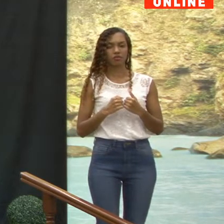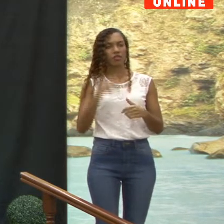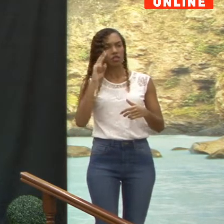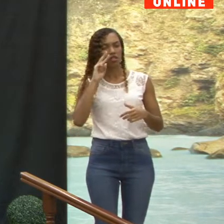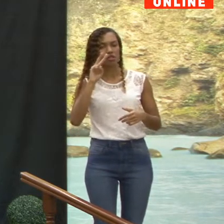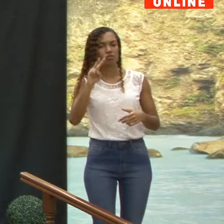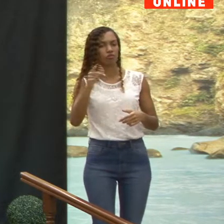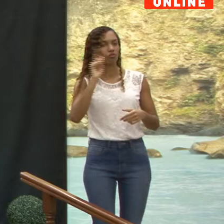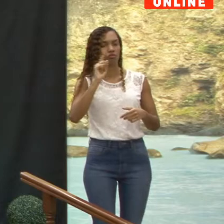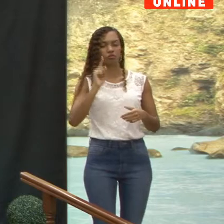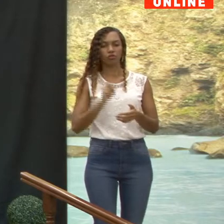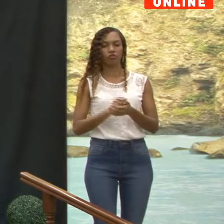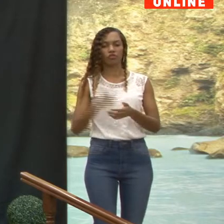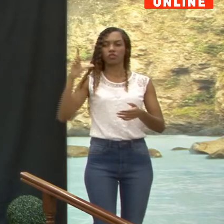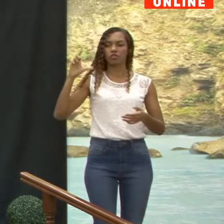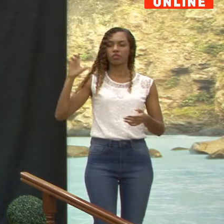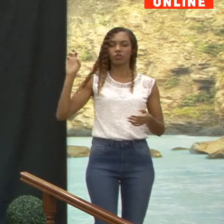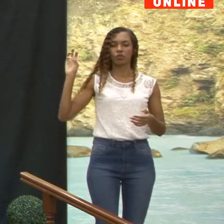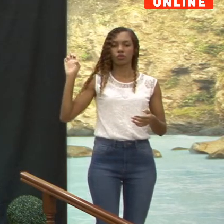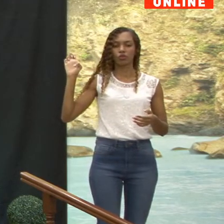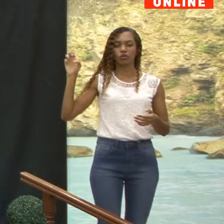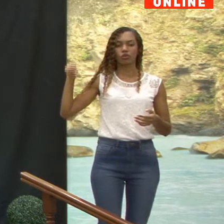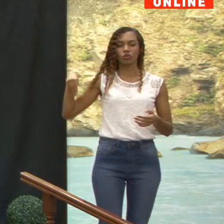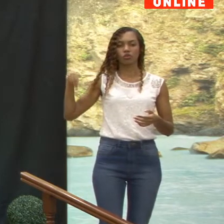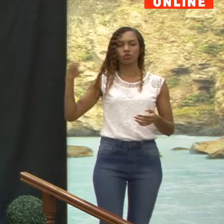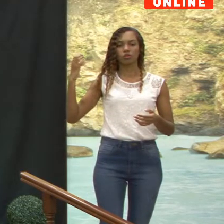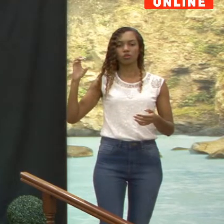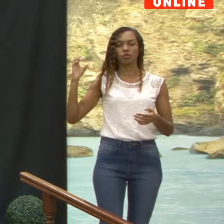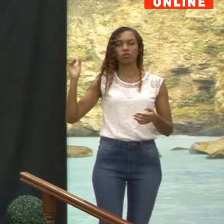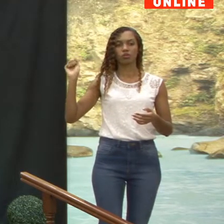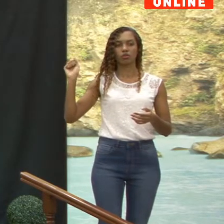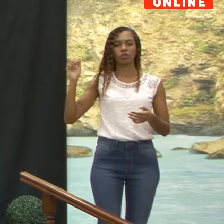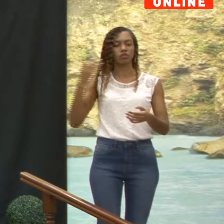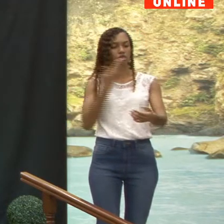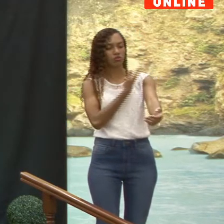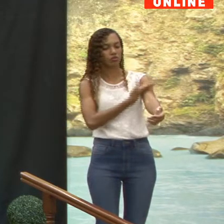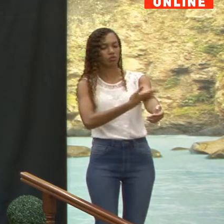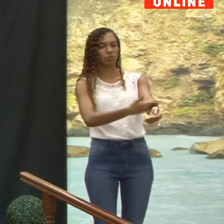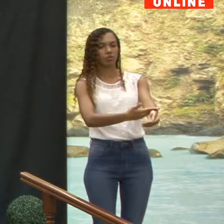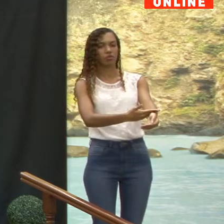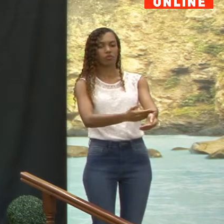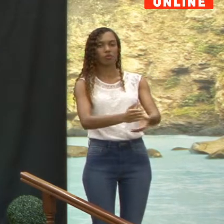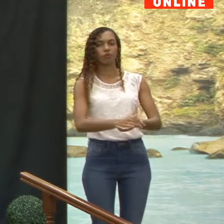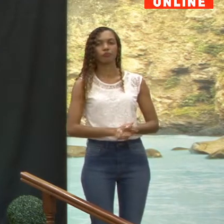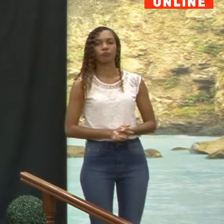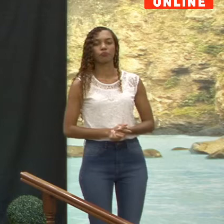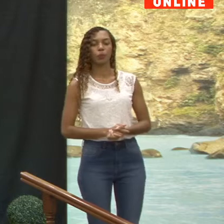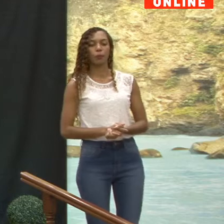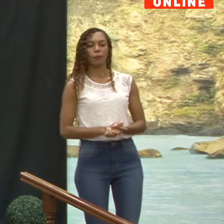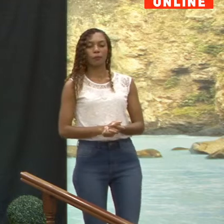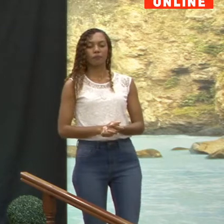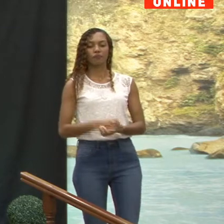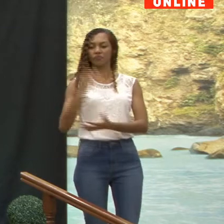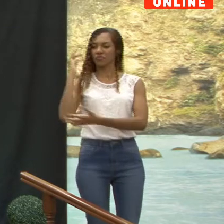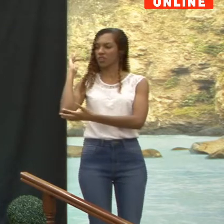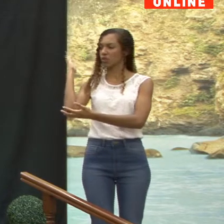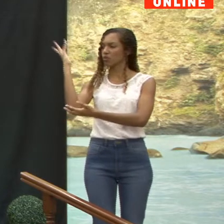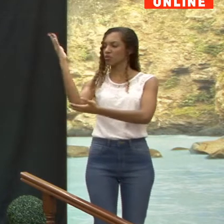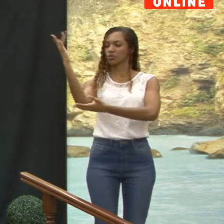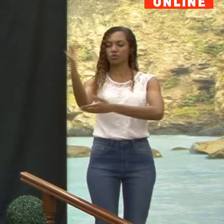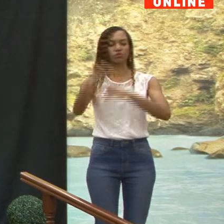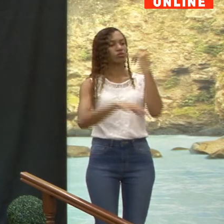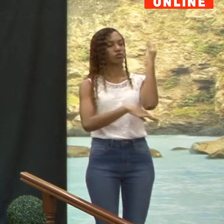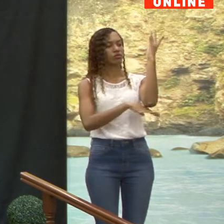Mas em cada galho da árvore tinha um lenço branco. O pai estava de